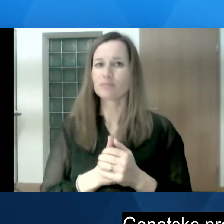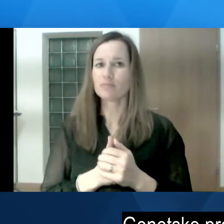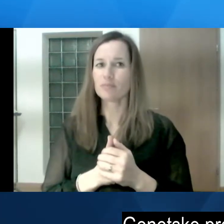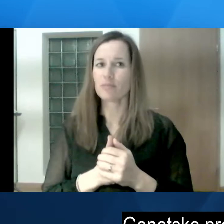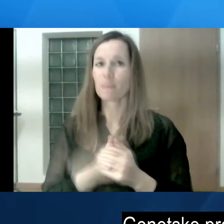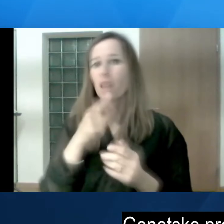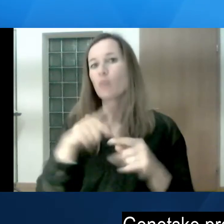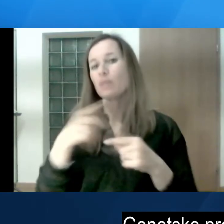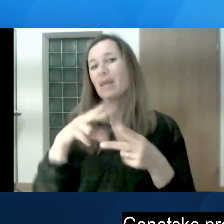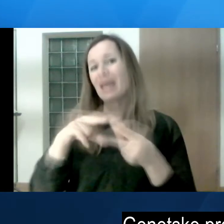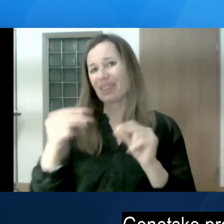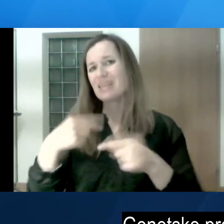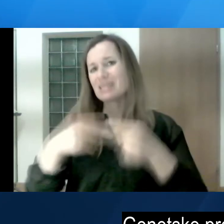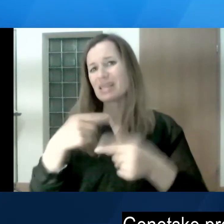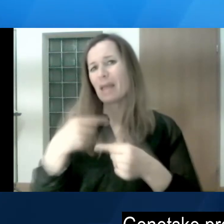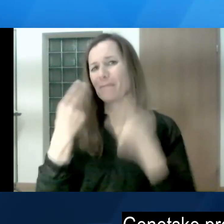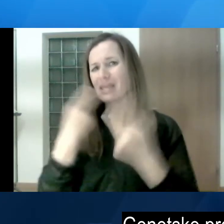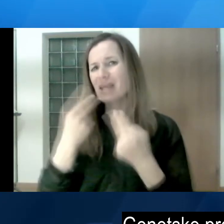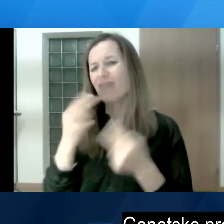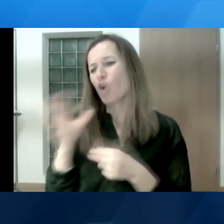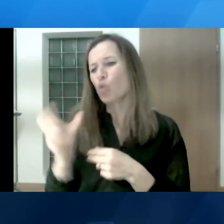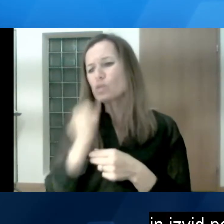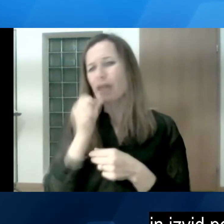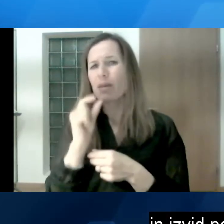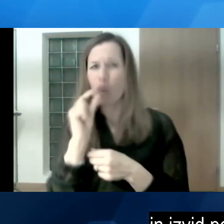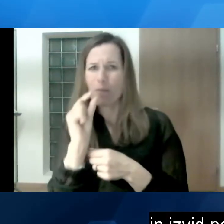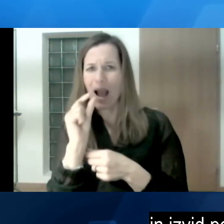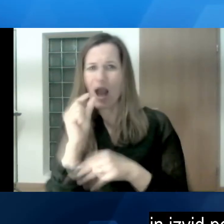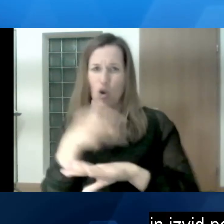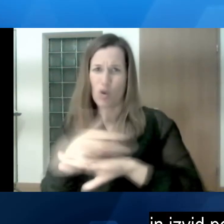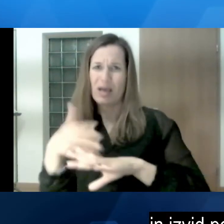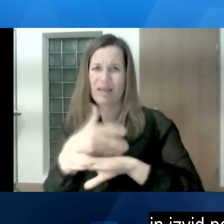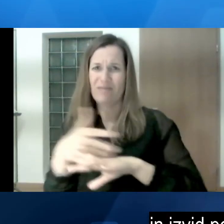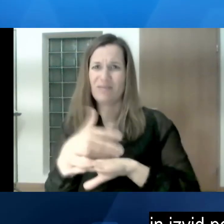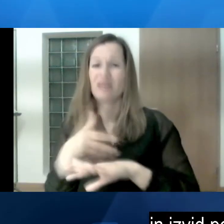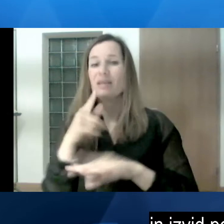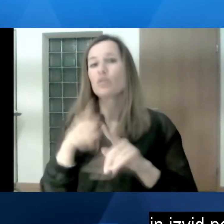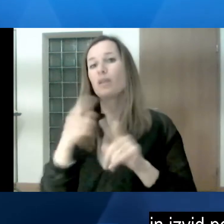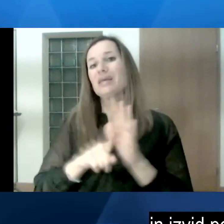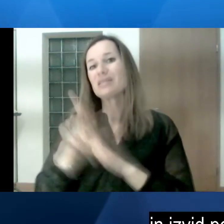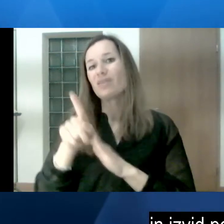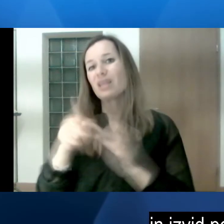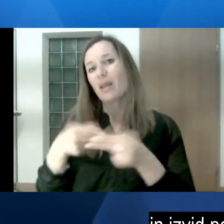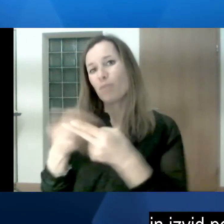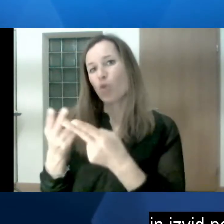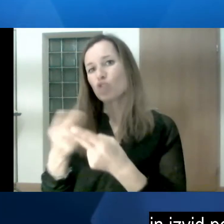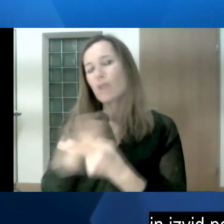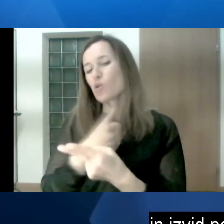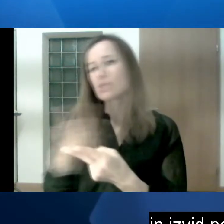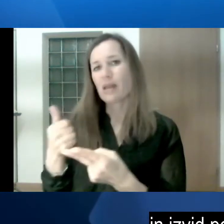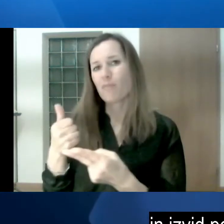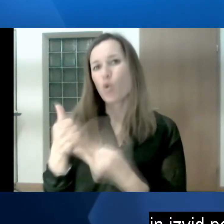preiskave, odvzamemo samo malo venske krvi in izvid pošljemo samo staršu